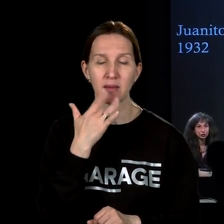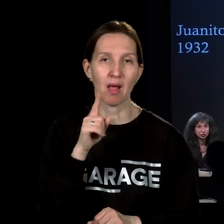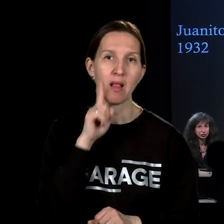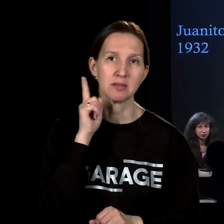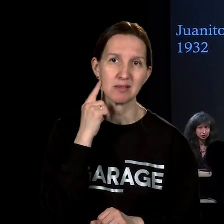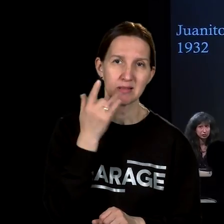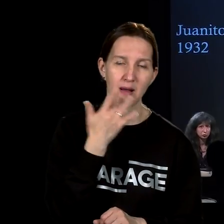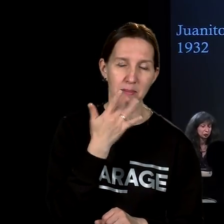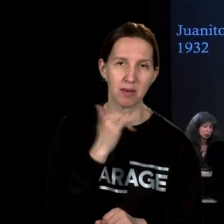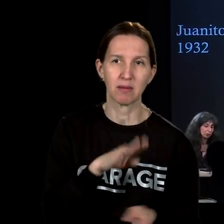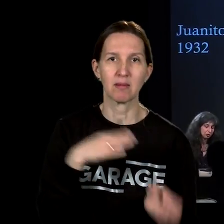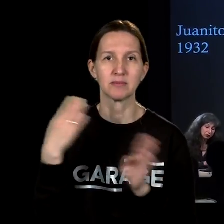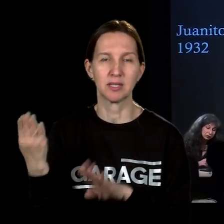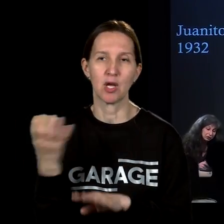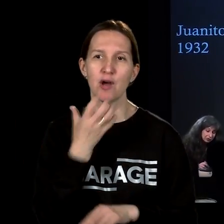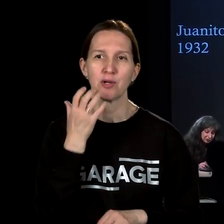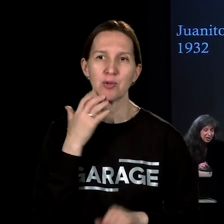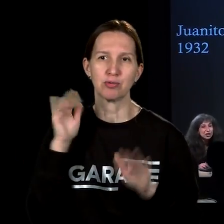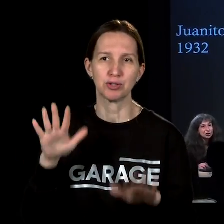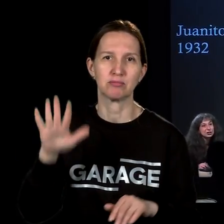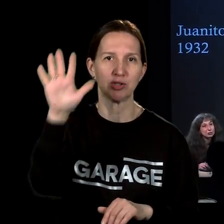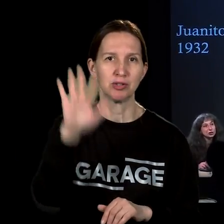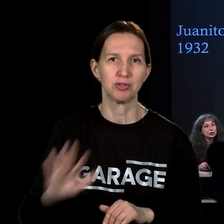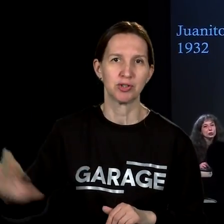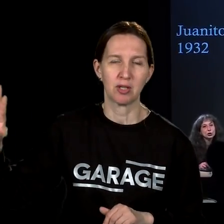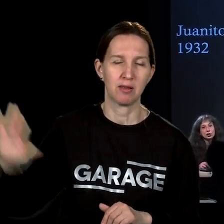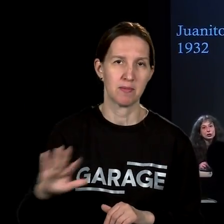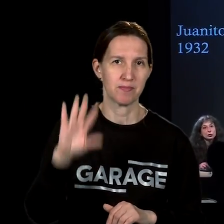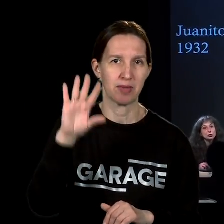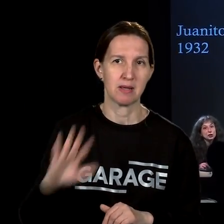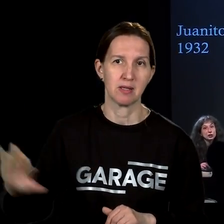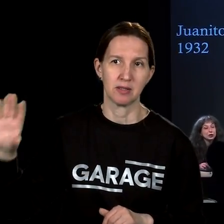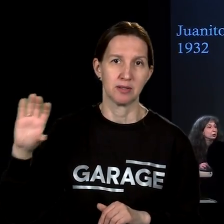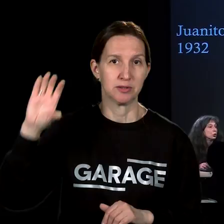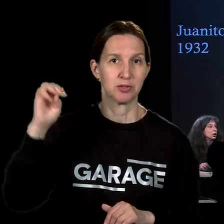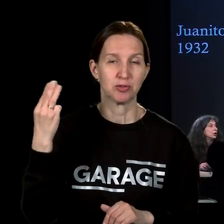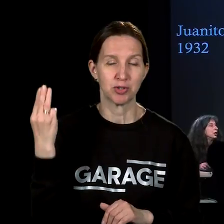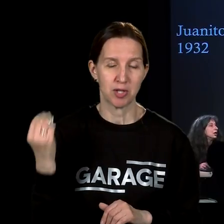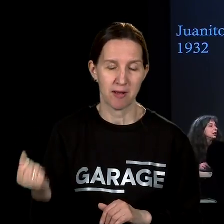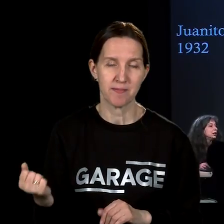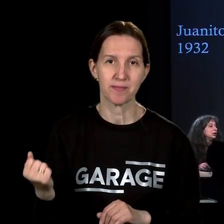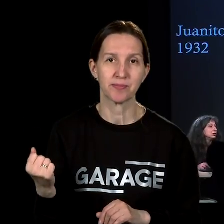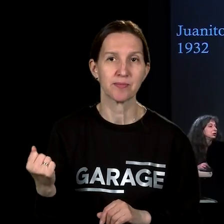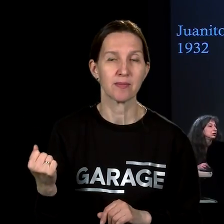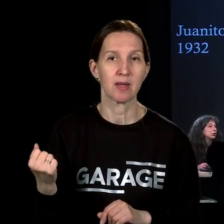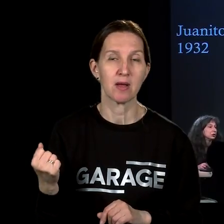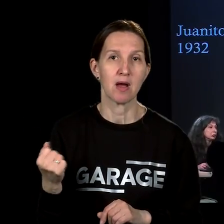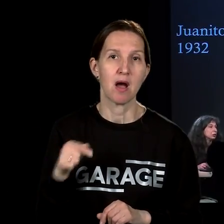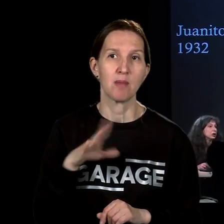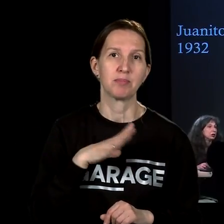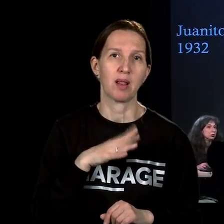штатам, южным частям Соединенных Штатов, Нью-Мехико, Калифорния. И